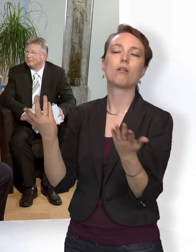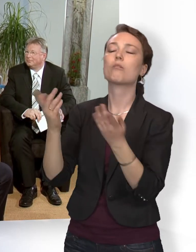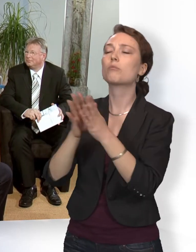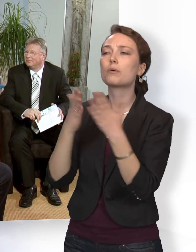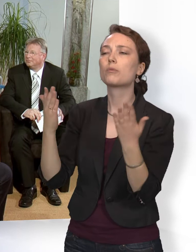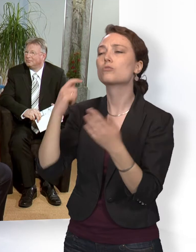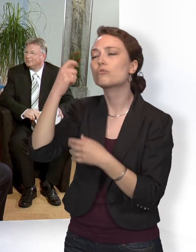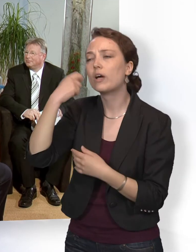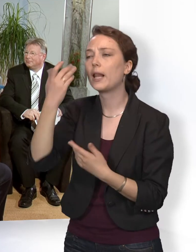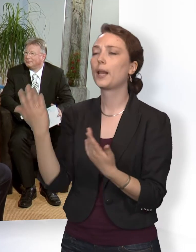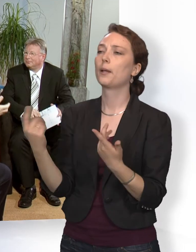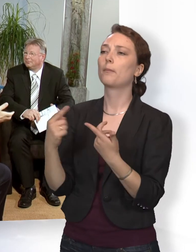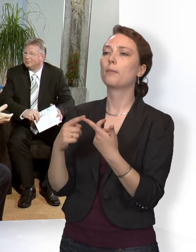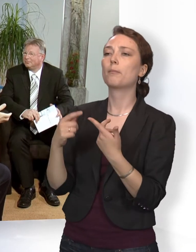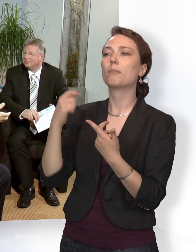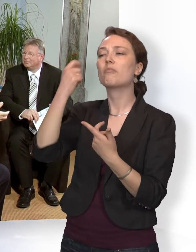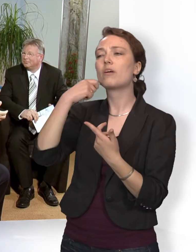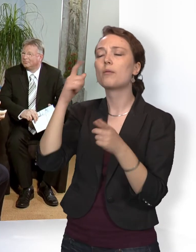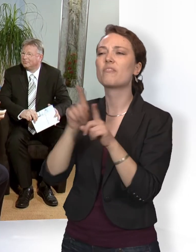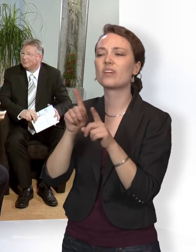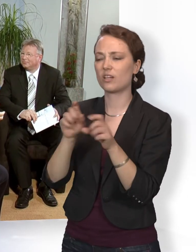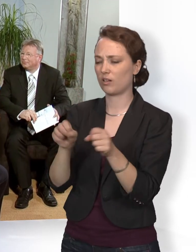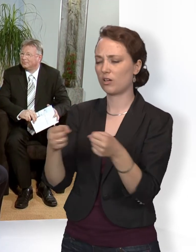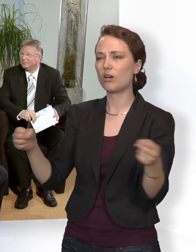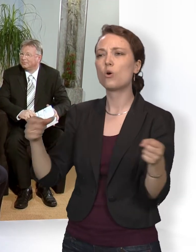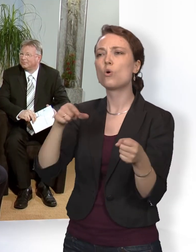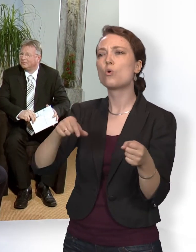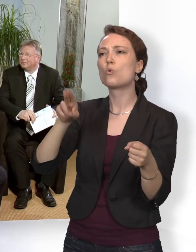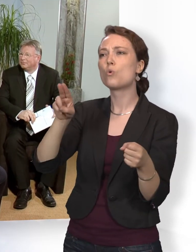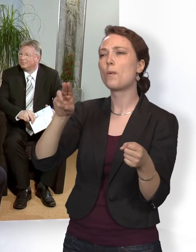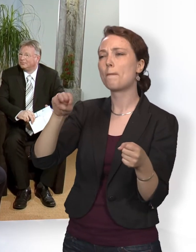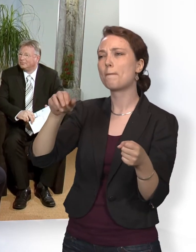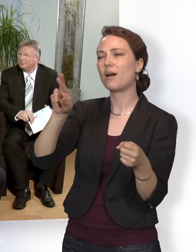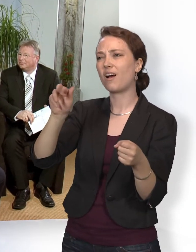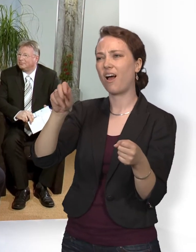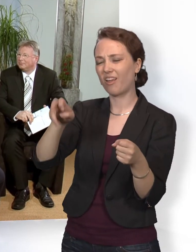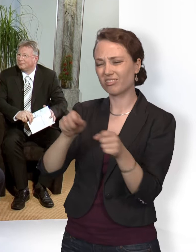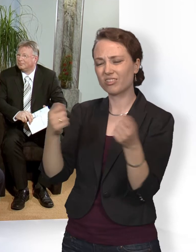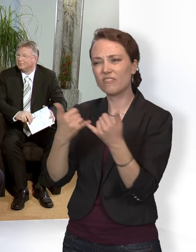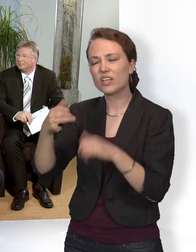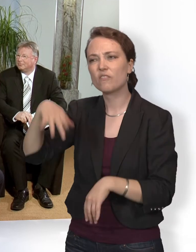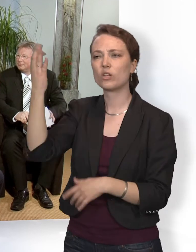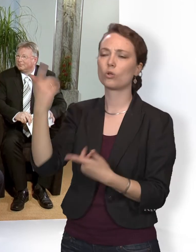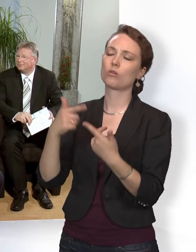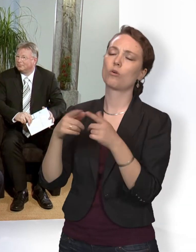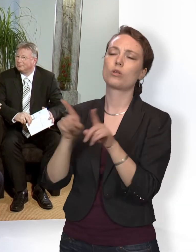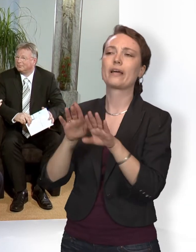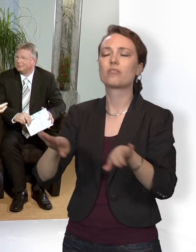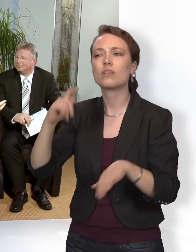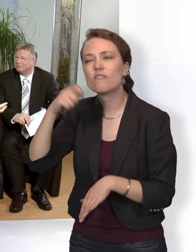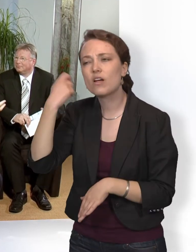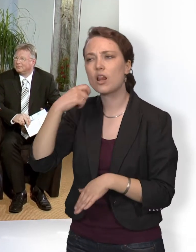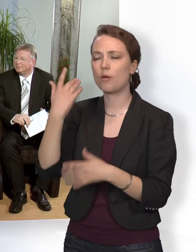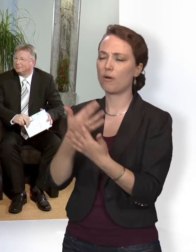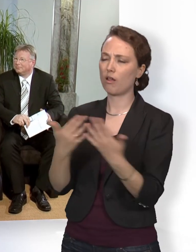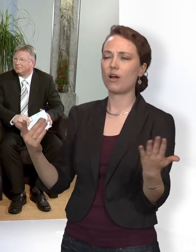Filme, Filme, wie sind die Qumran-Rollen, die Rollen vom Roten Meer gefunden worden, anderes, Kinderfilme. Eben das, was das